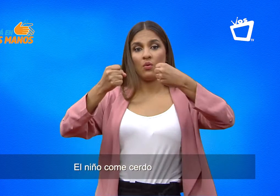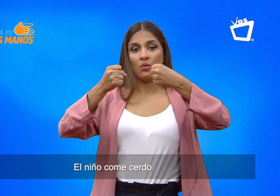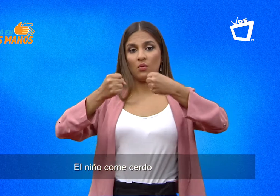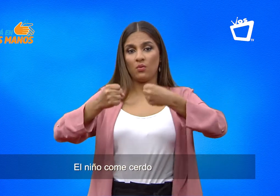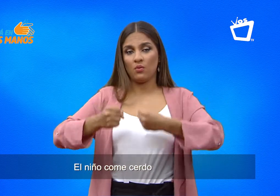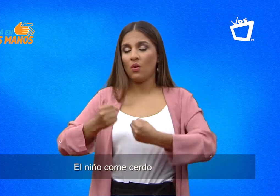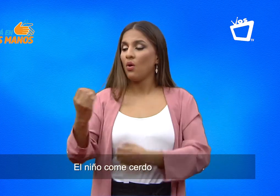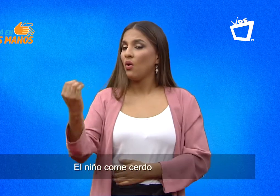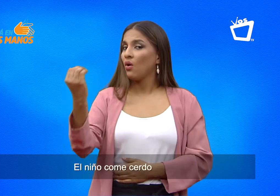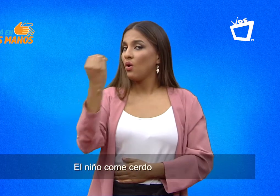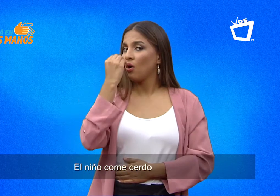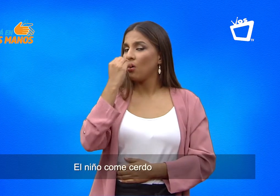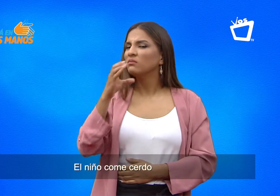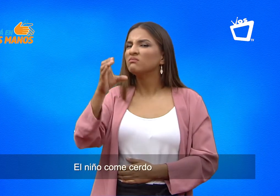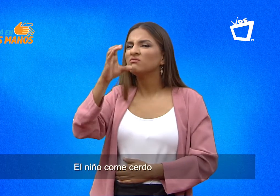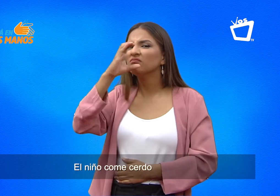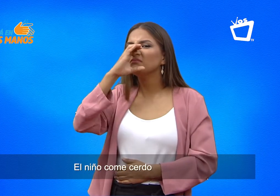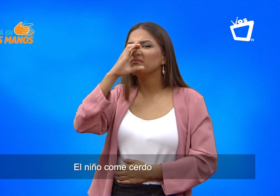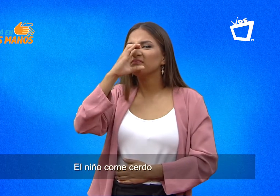El niño come cerdo.